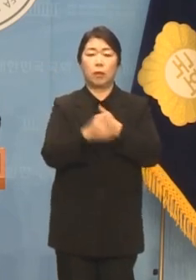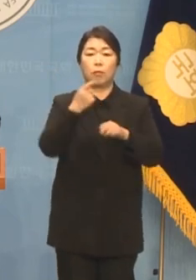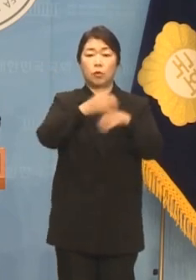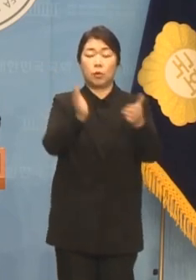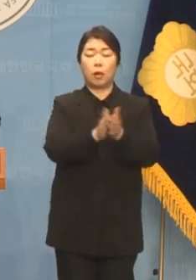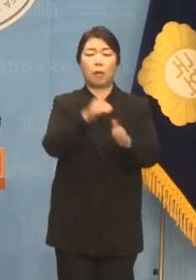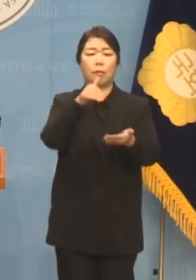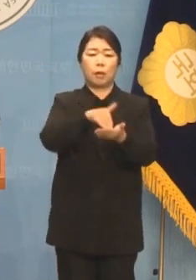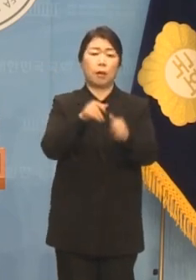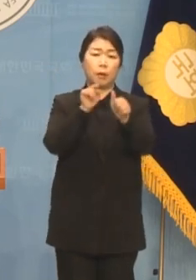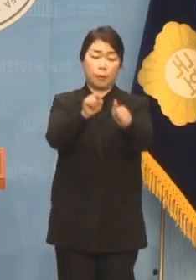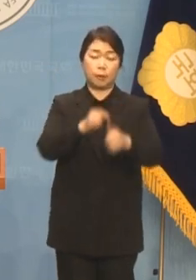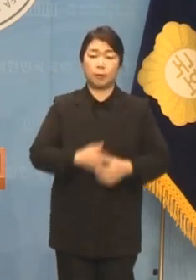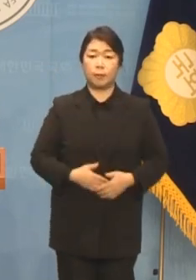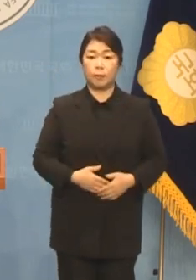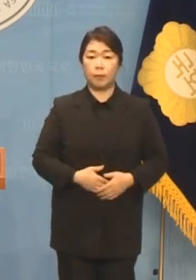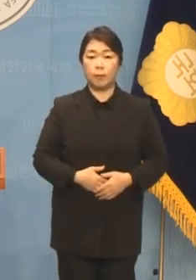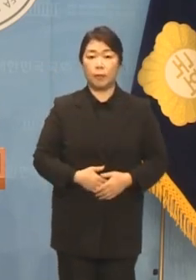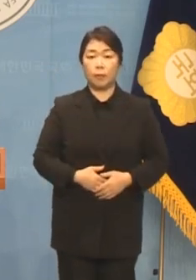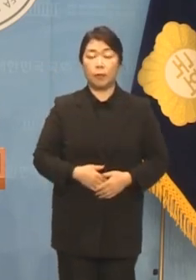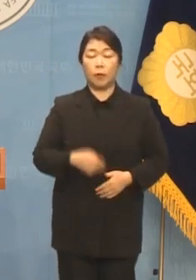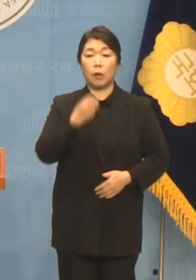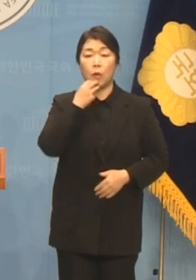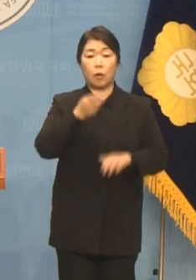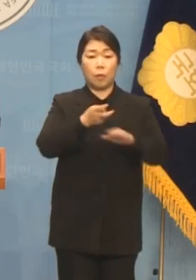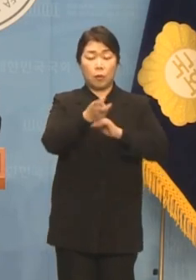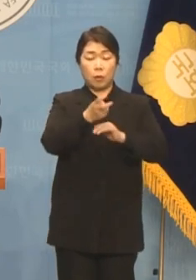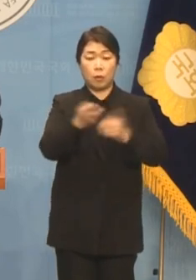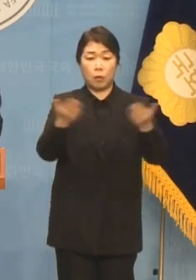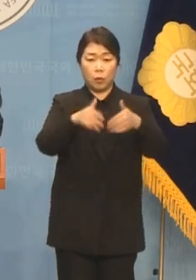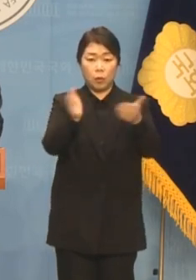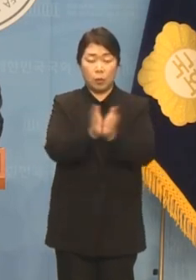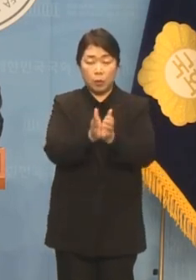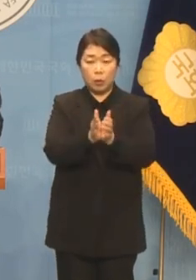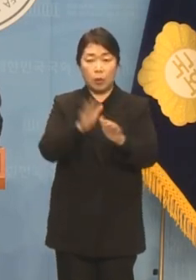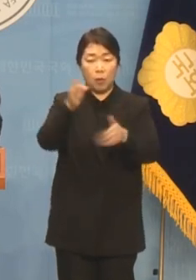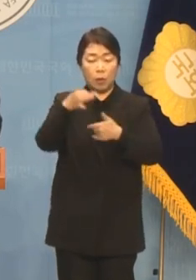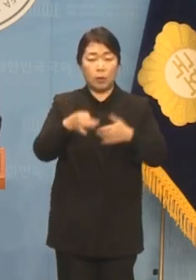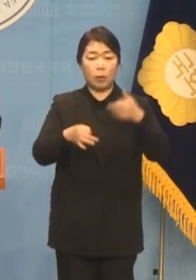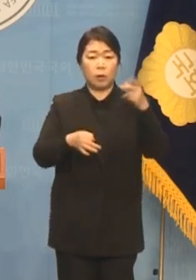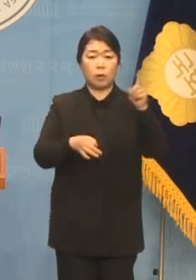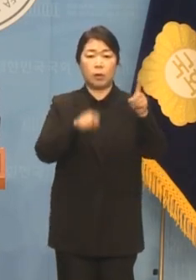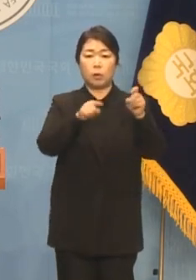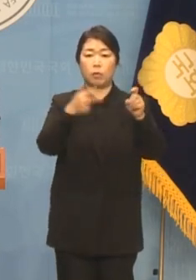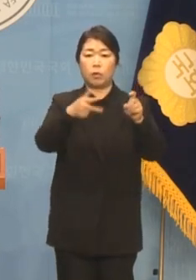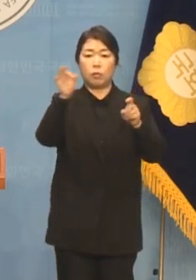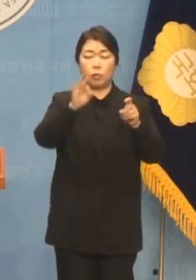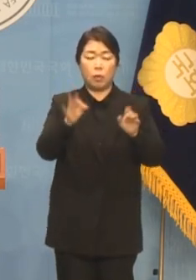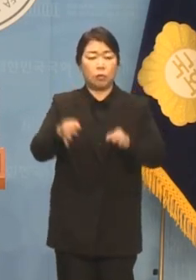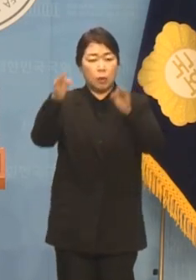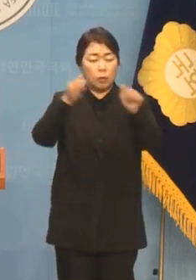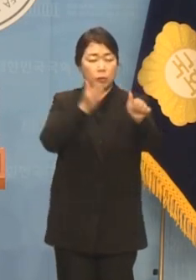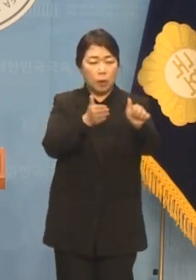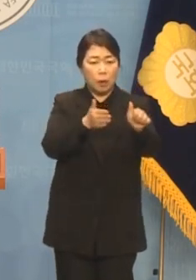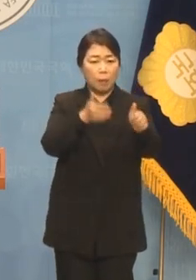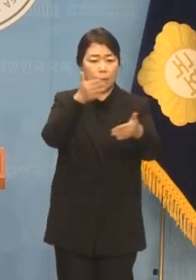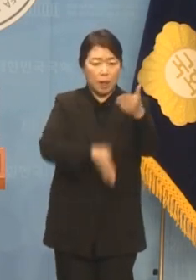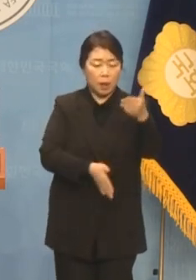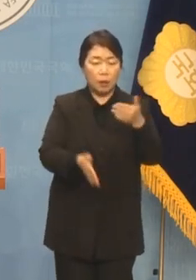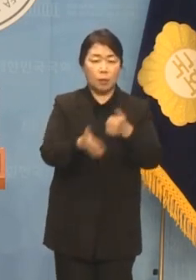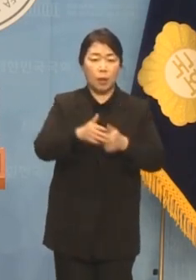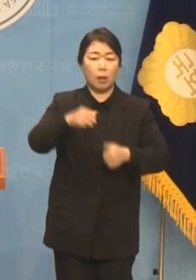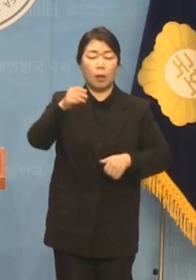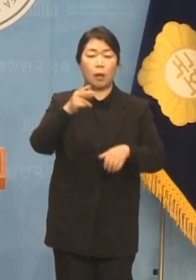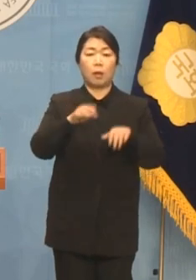반성하라 서울 시내 버스 노동 조합은 임금 12.7% 인상 요구하이 받아들여지지 않차 28일 새벽